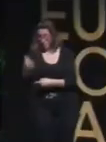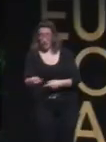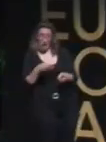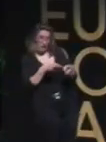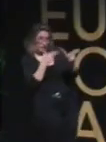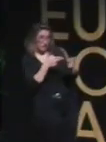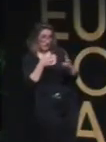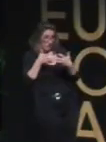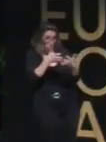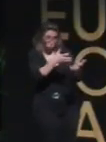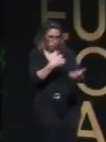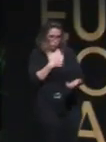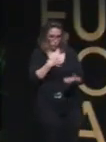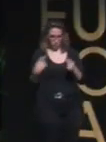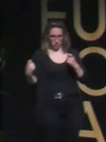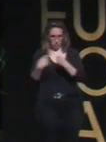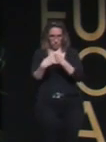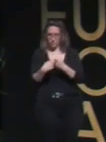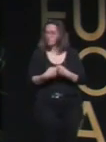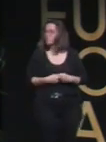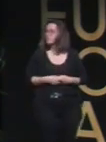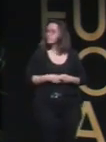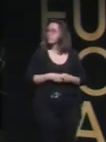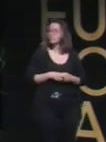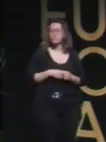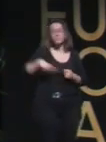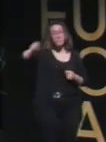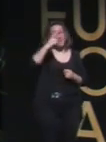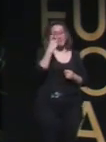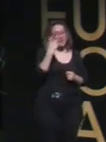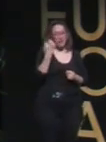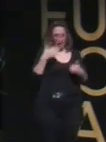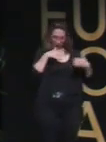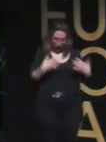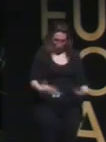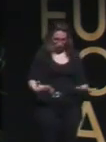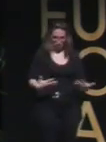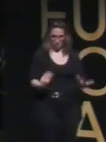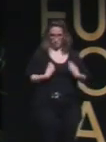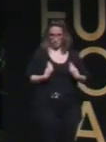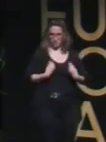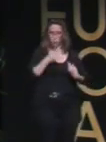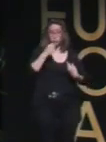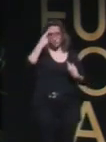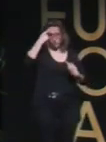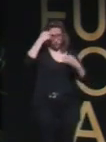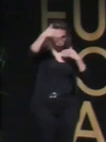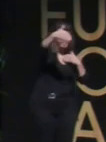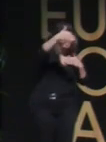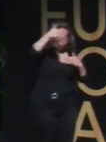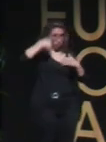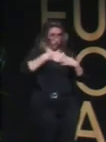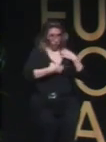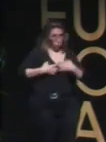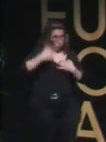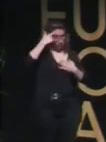los padres, siempre cuando se les olvida que, hostia, vivir el presente. Se nos olvida vivir el presente. ¿Vale? Es decir, estamos tanto en el futuro y en esa angustia de lo que les va a pasar,